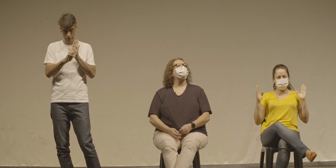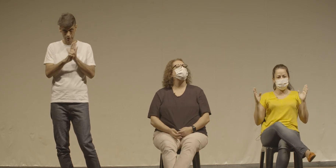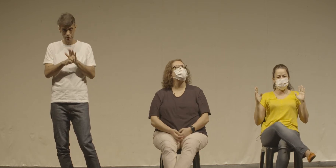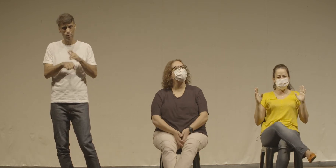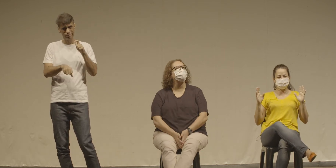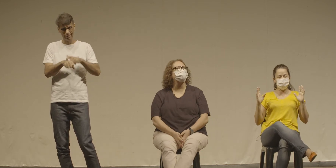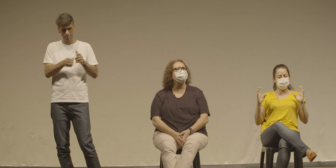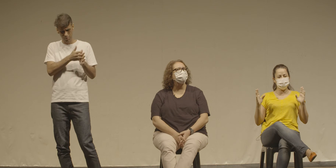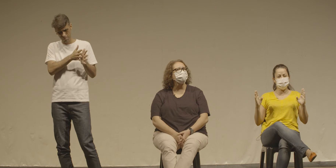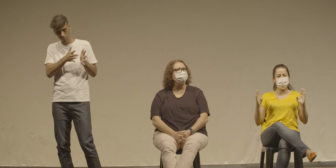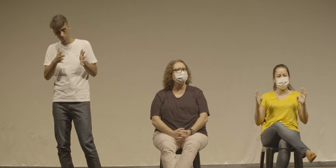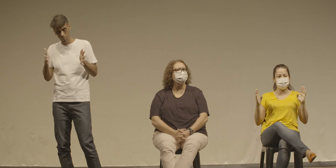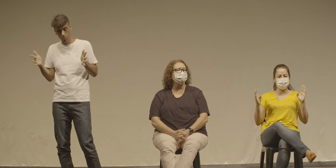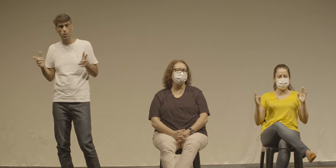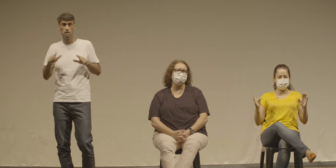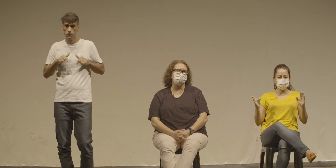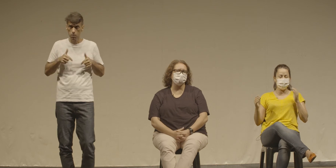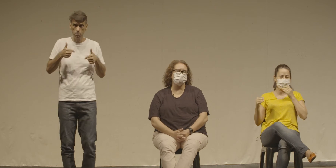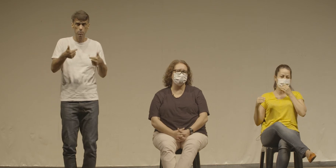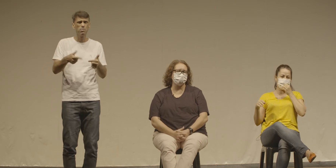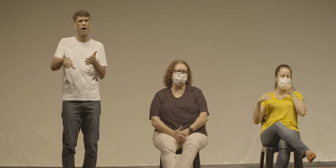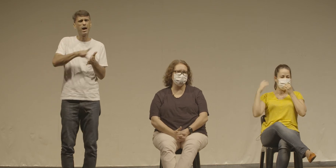tempo de execução que ele é